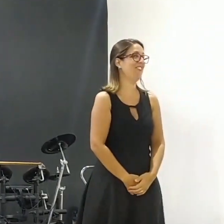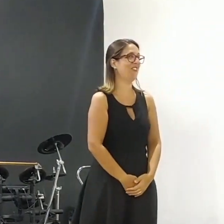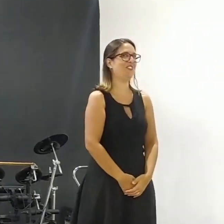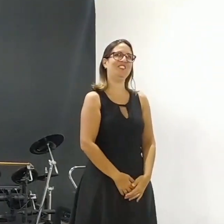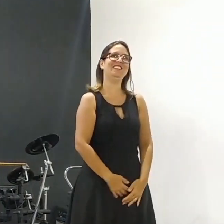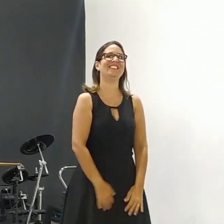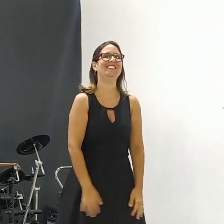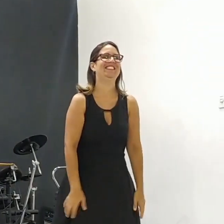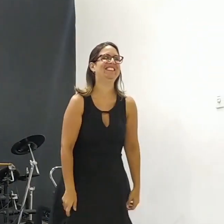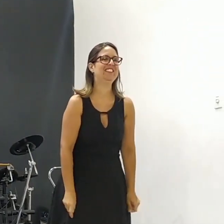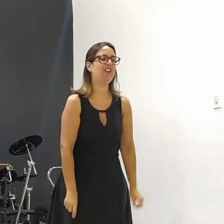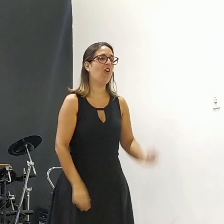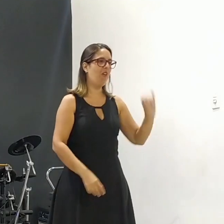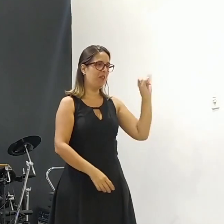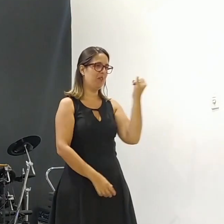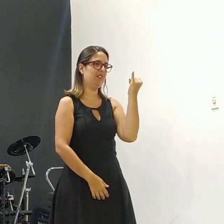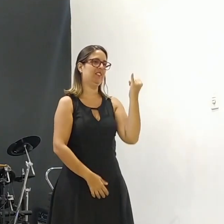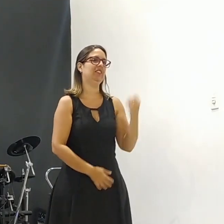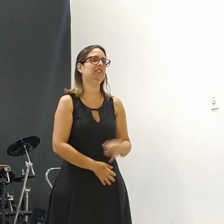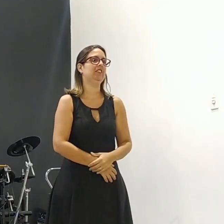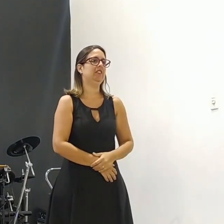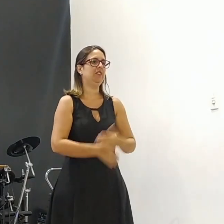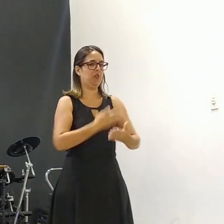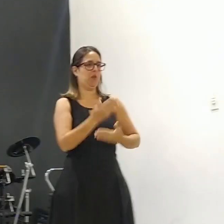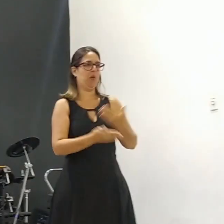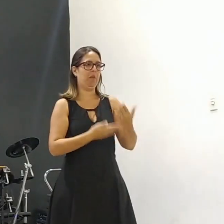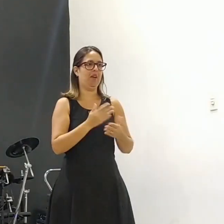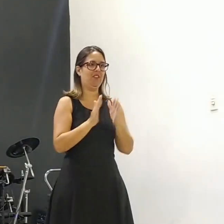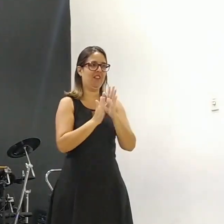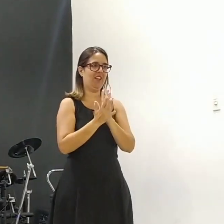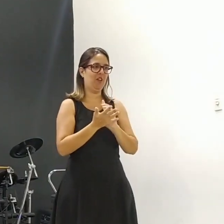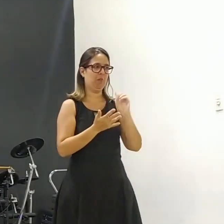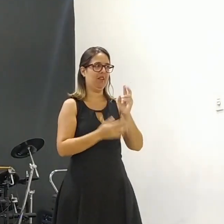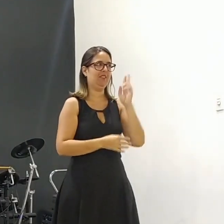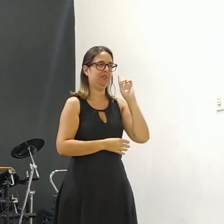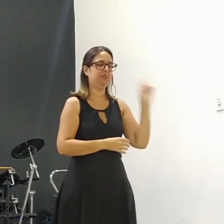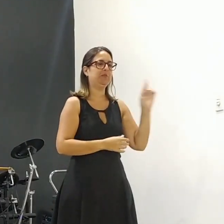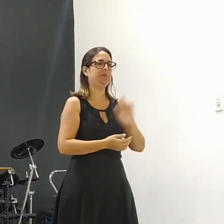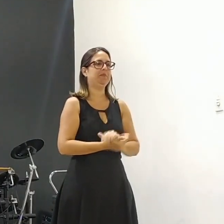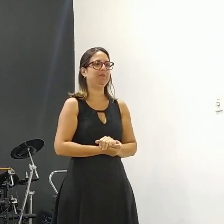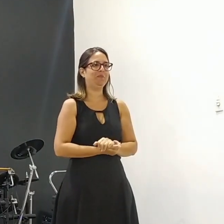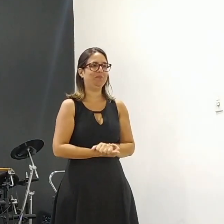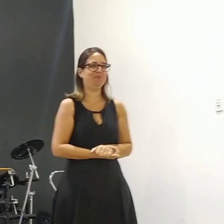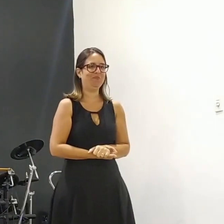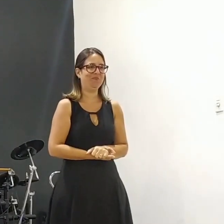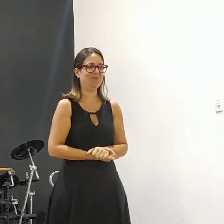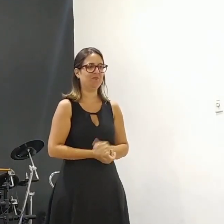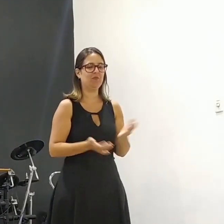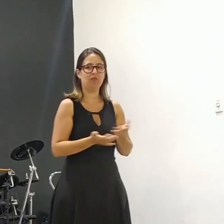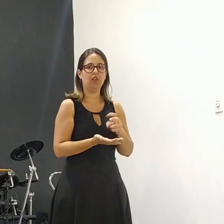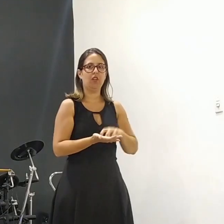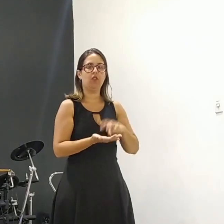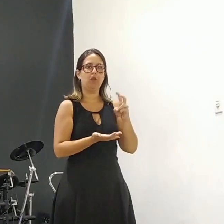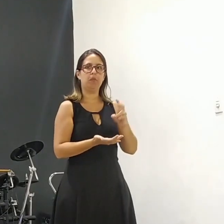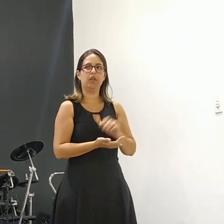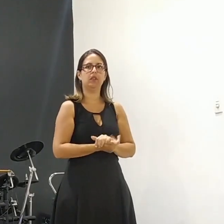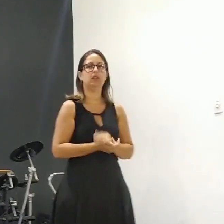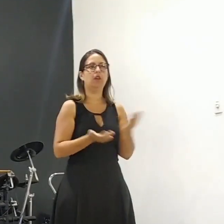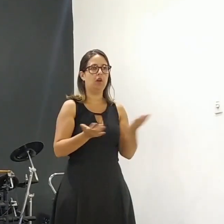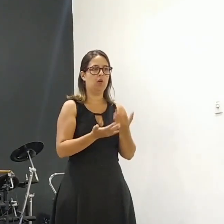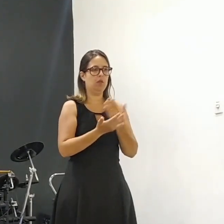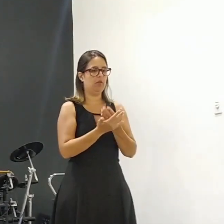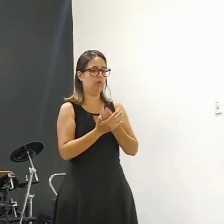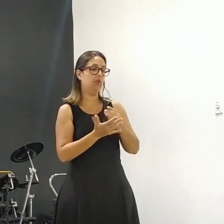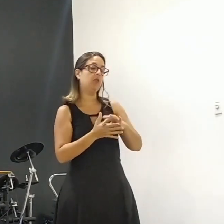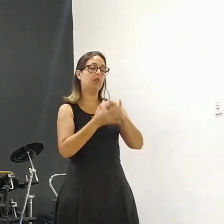vocês, poder ter essa oportunidade de compartilhar a palavra do Senhor. Mas hoje de manhã estivemos aqui na nossa